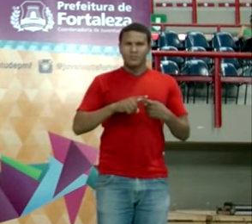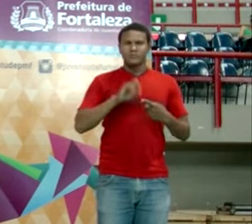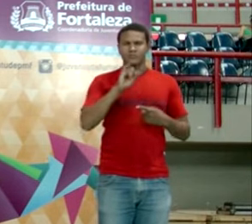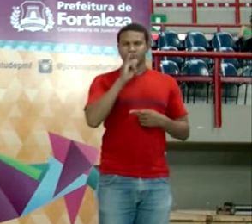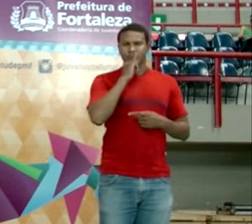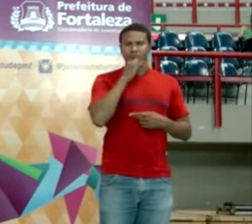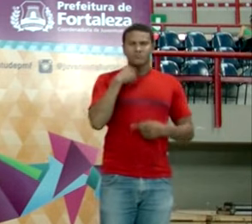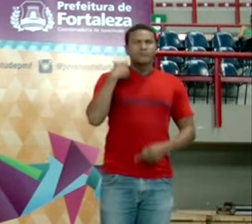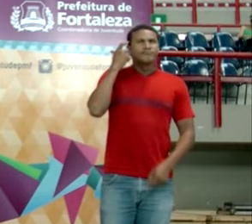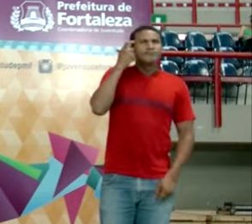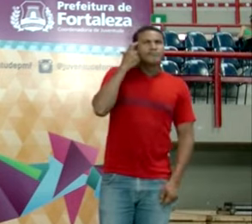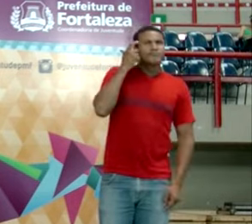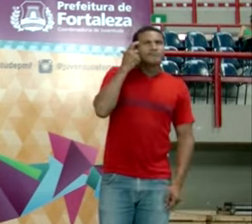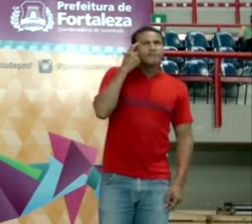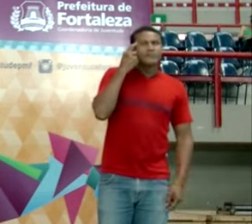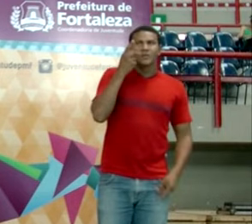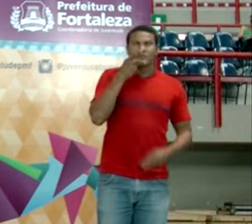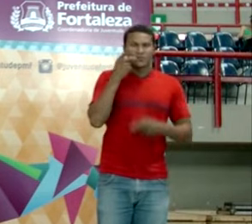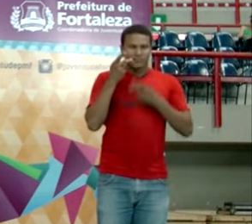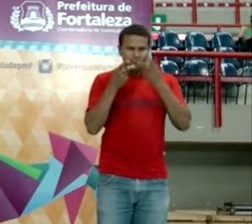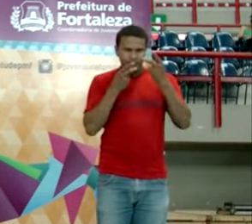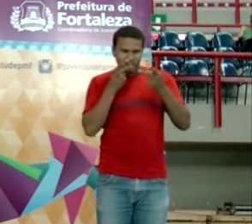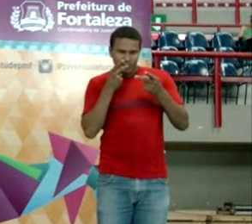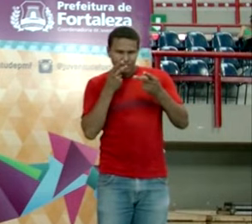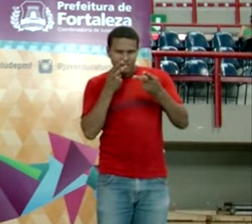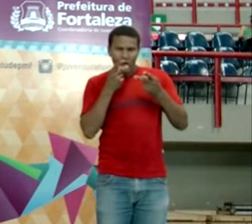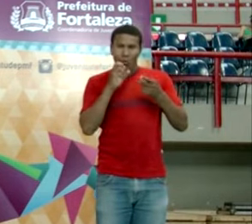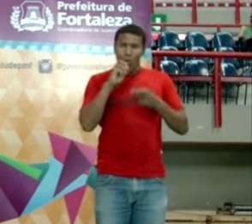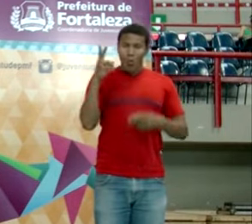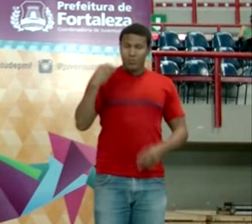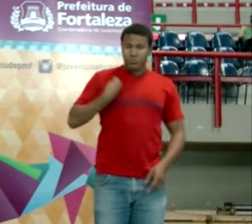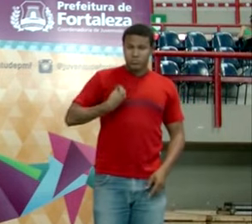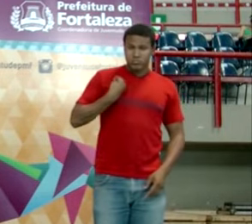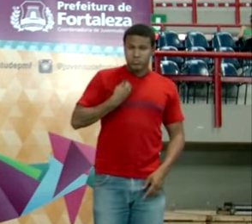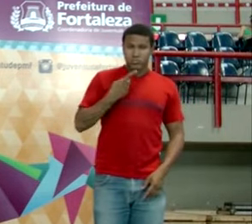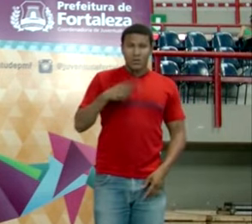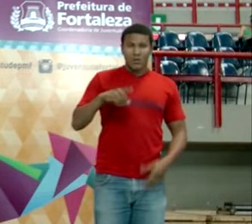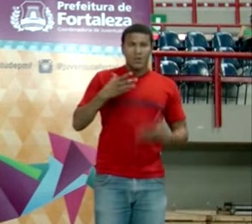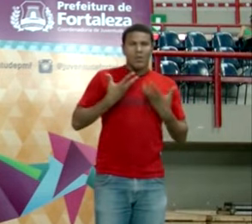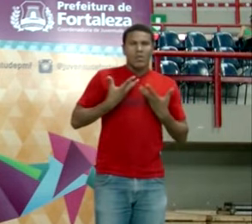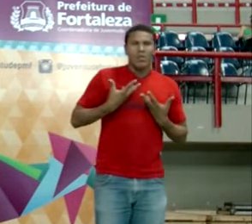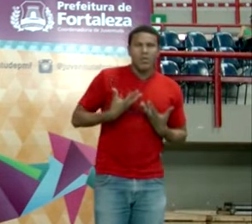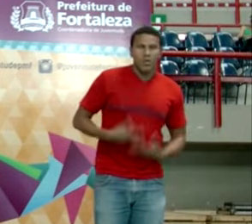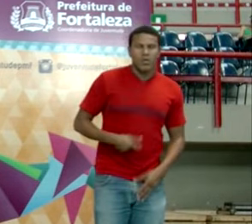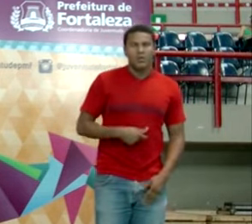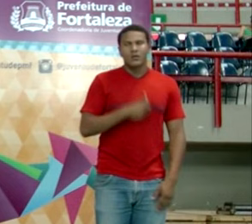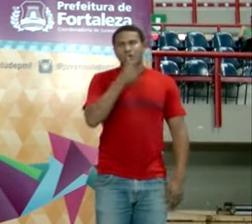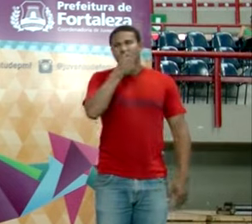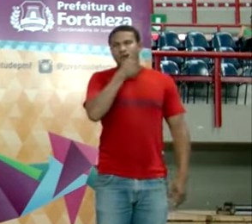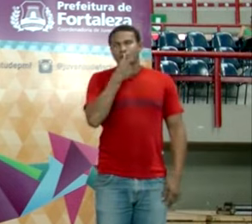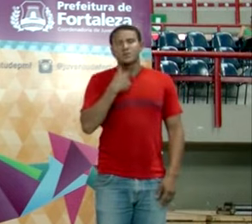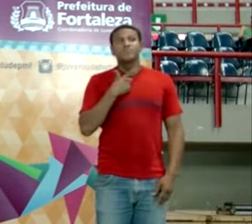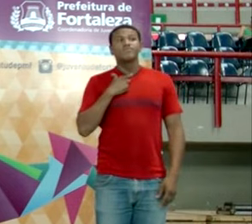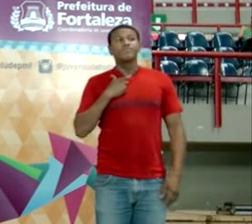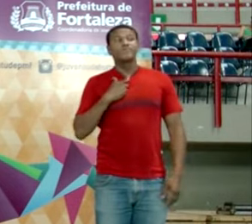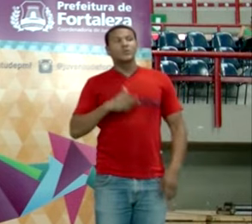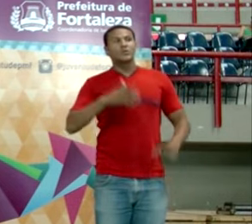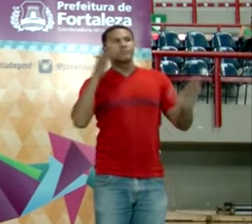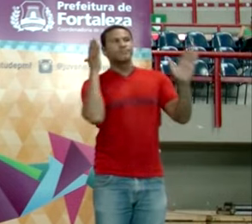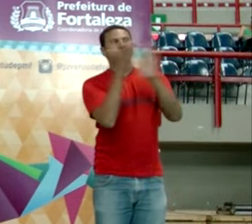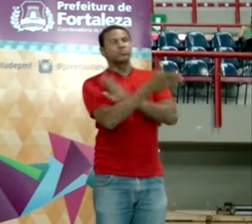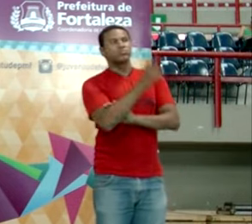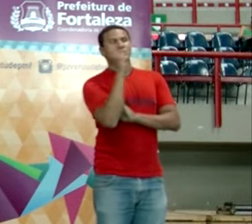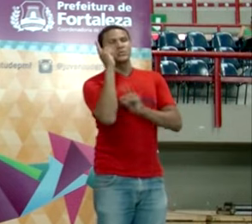gente diga, ou que a gente esteja aqui com cansaço, com vontade de sair correndo feito um doido ali pelaquela